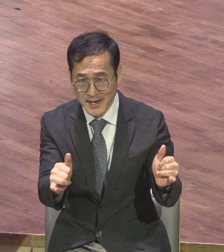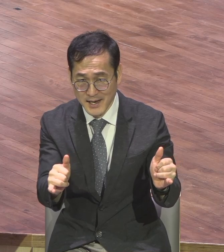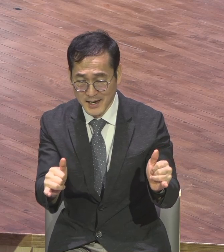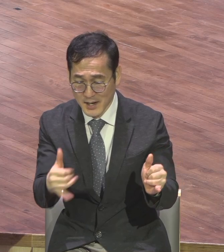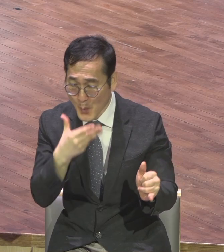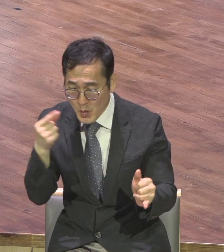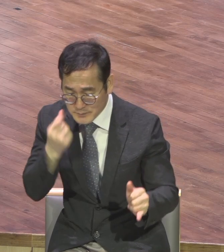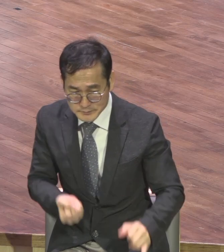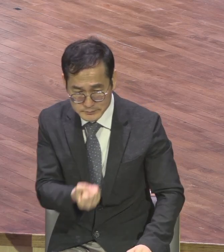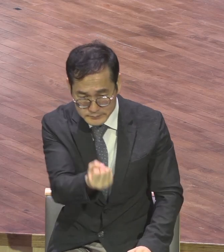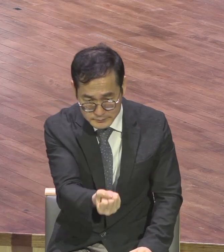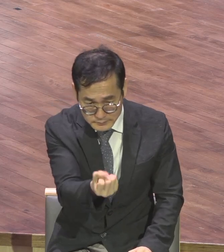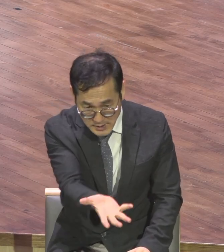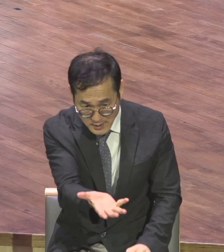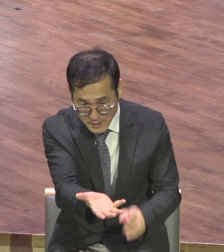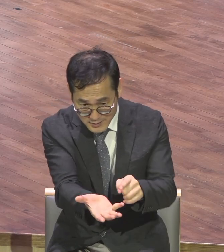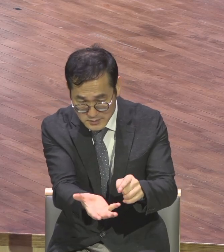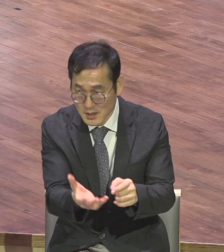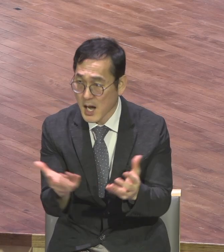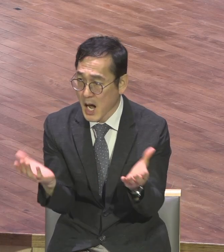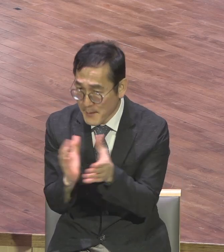순종하게 하는 것이라고 강조하고 있어요.